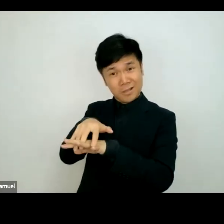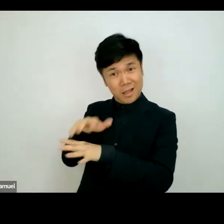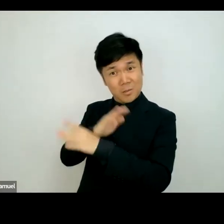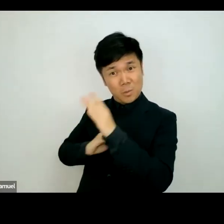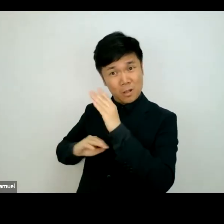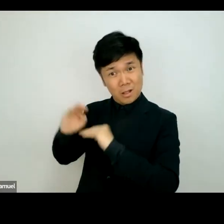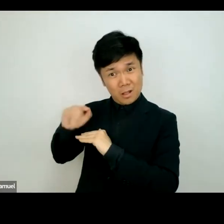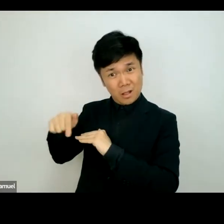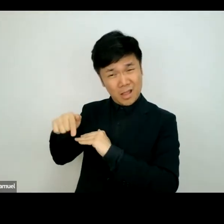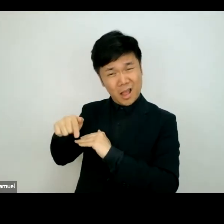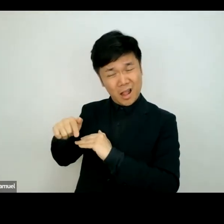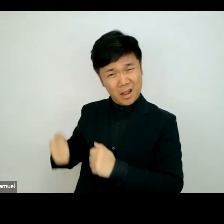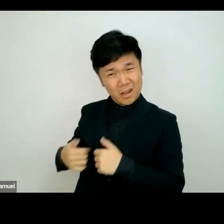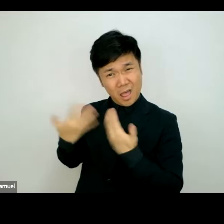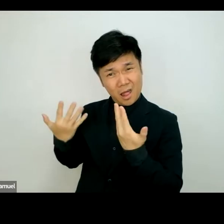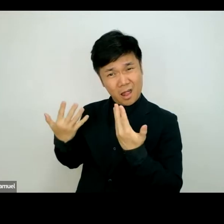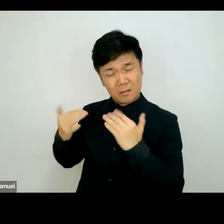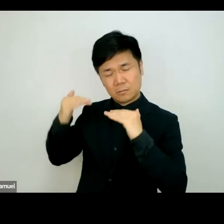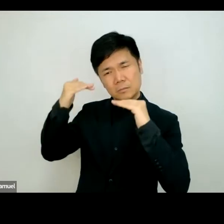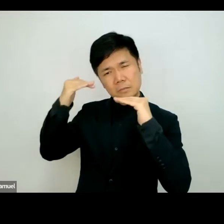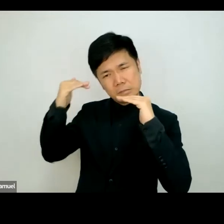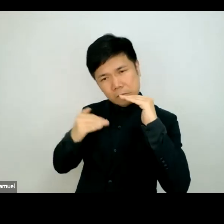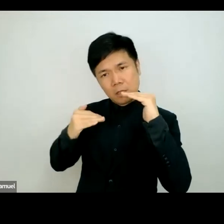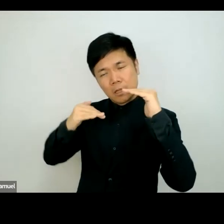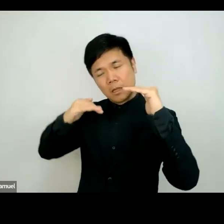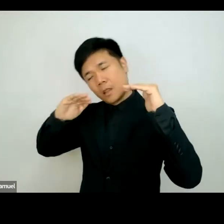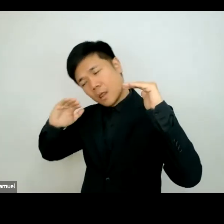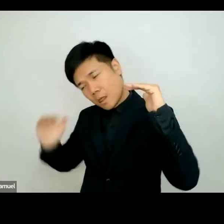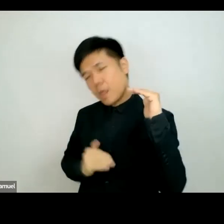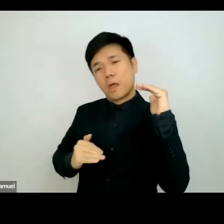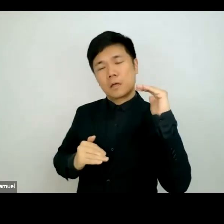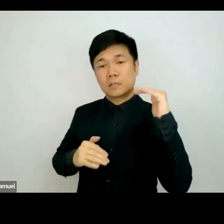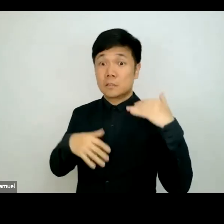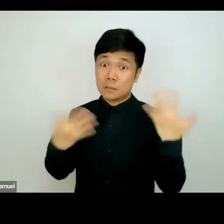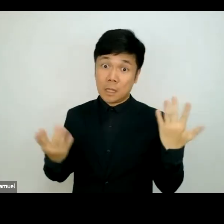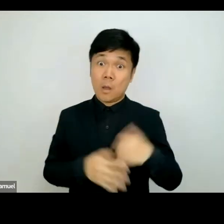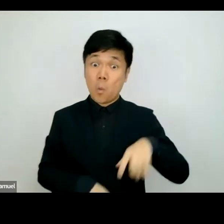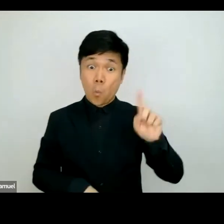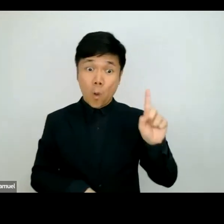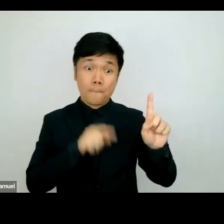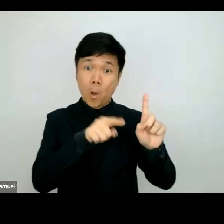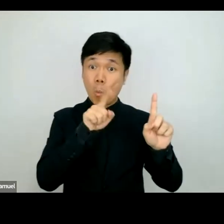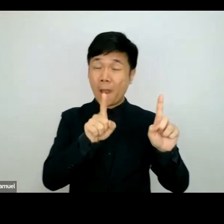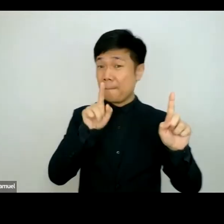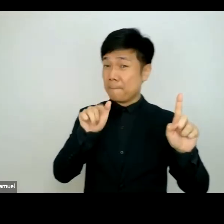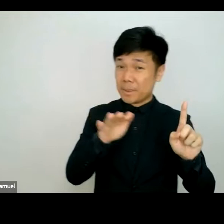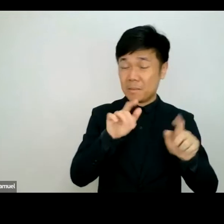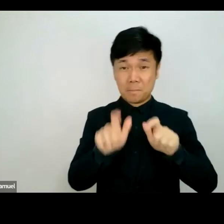et qui empire la situation de vie des personnes handicapés.